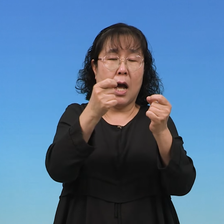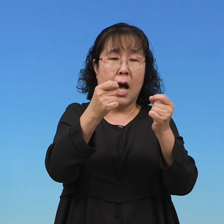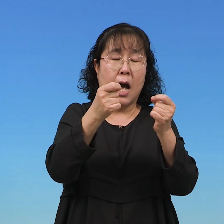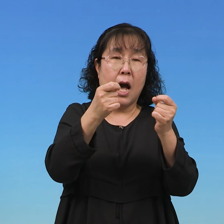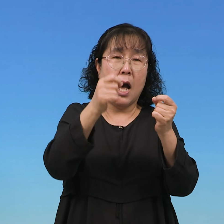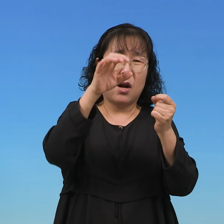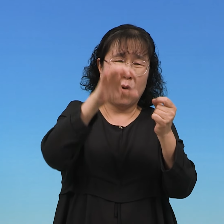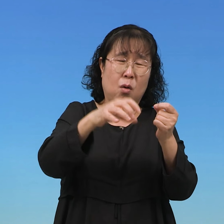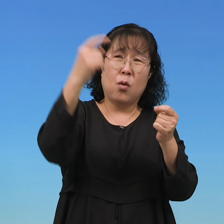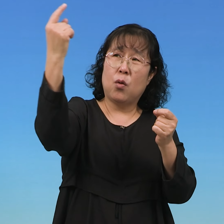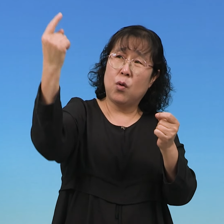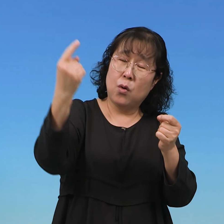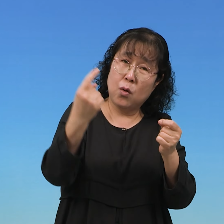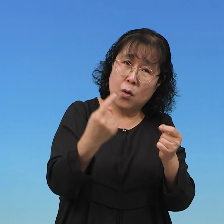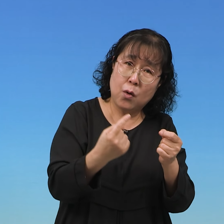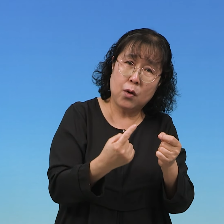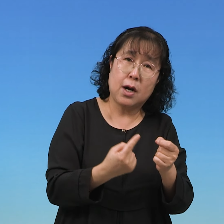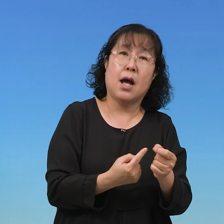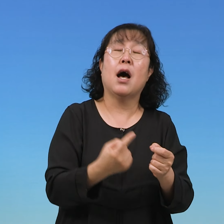물가로